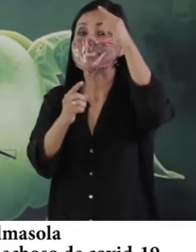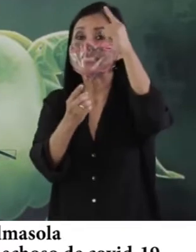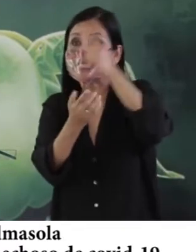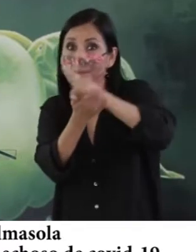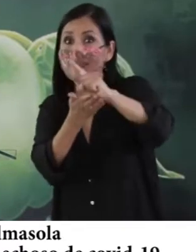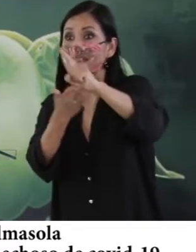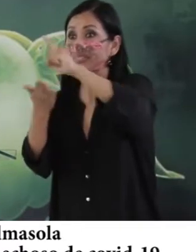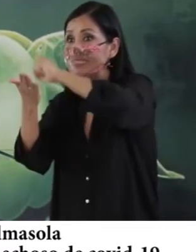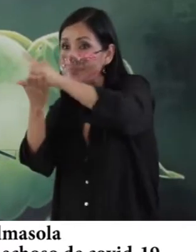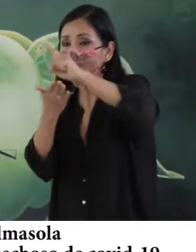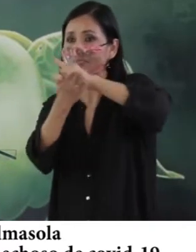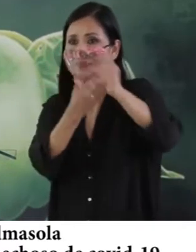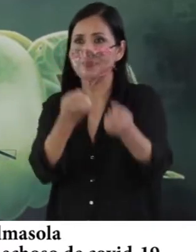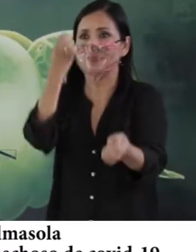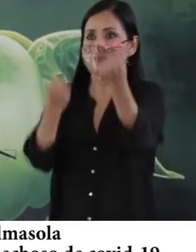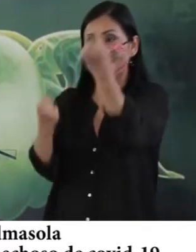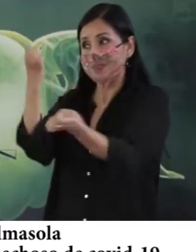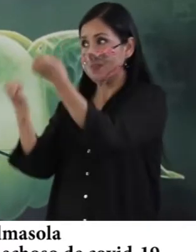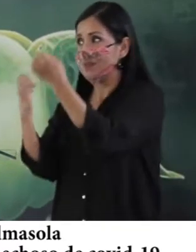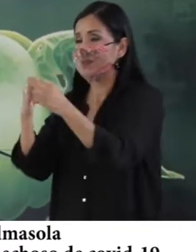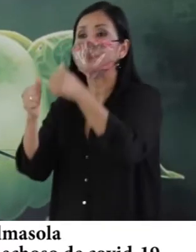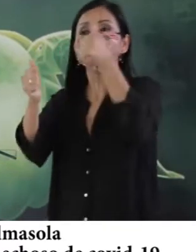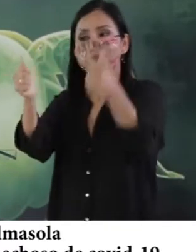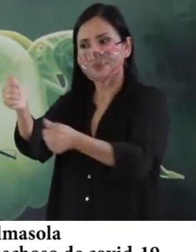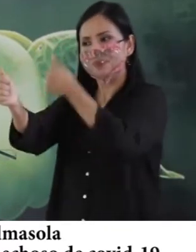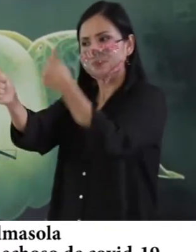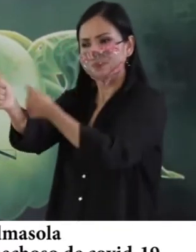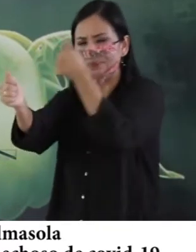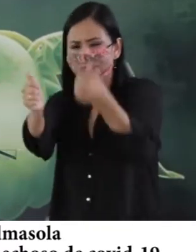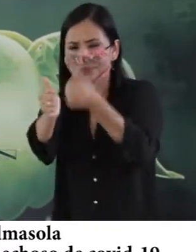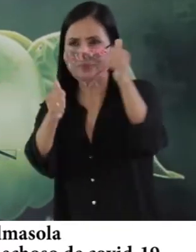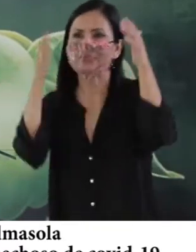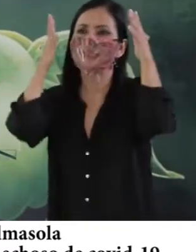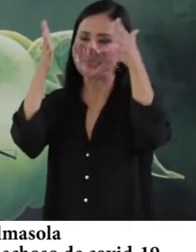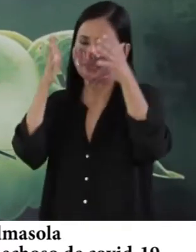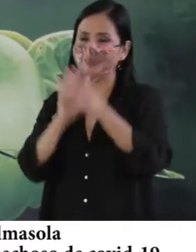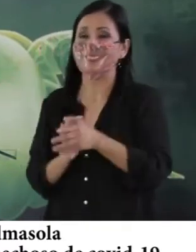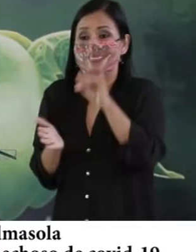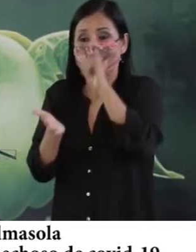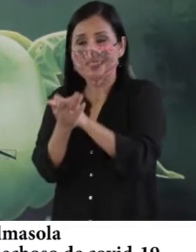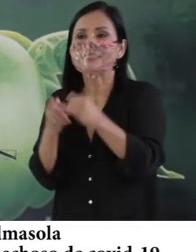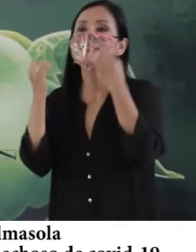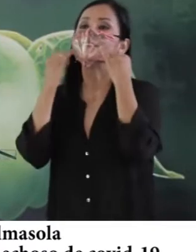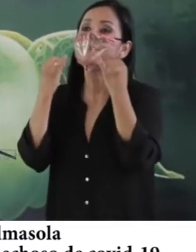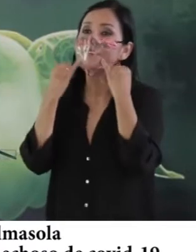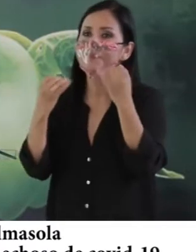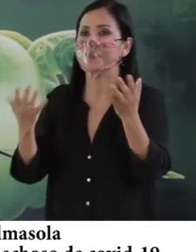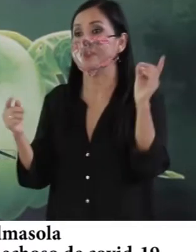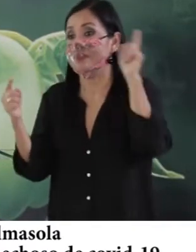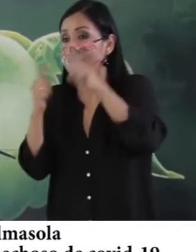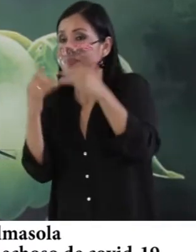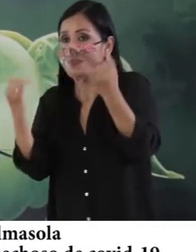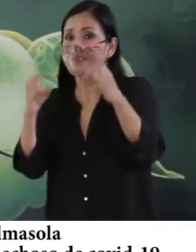semanalmente se hará una evaluación y un seguimiento a estas personas que han sido atendidas. Ese es el informe que